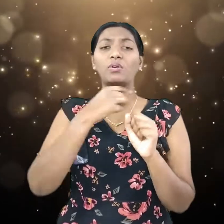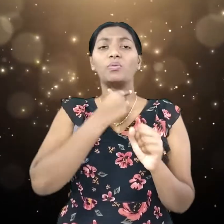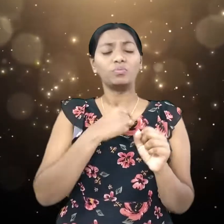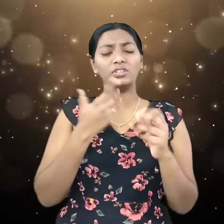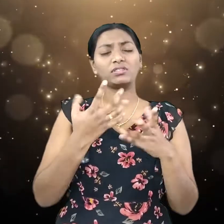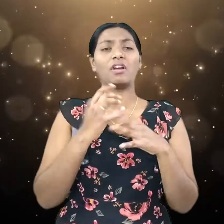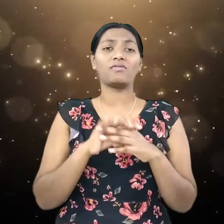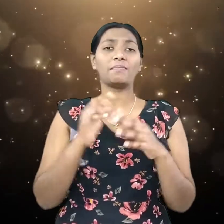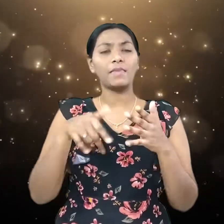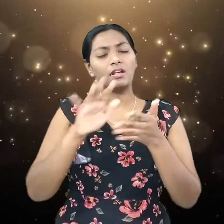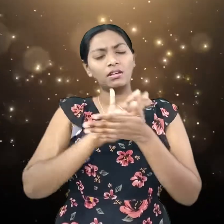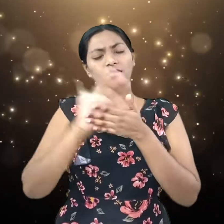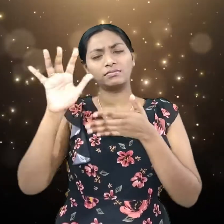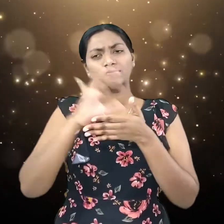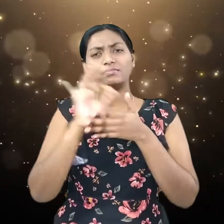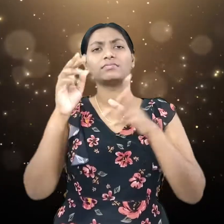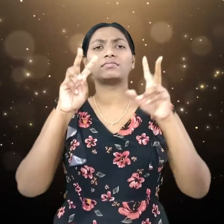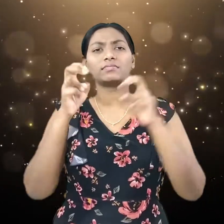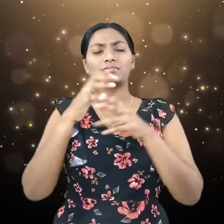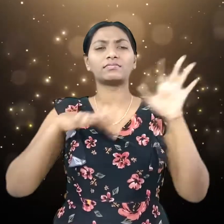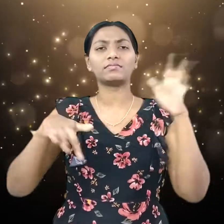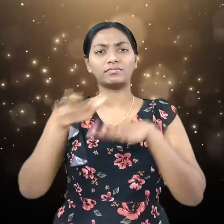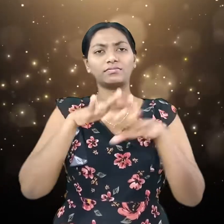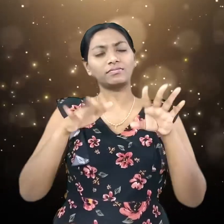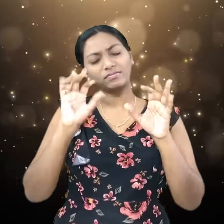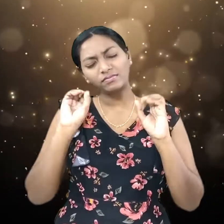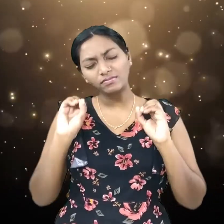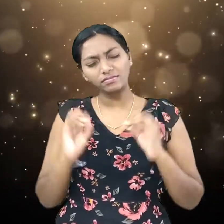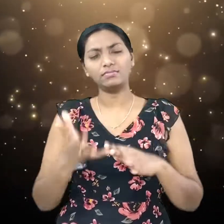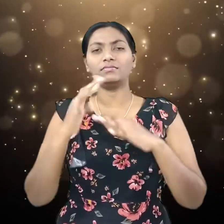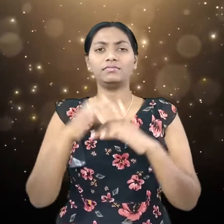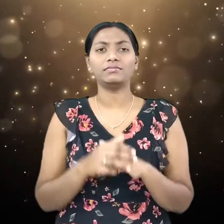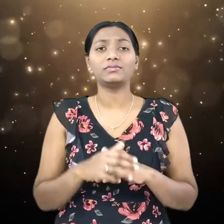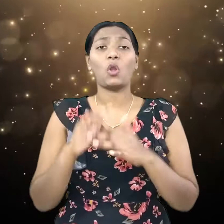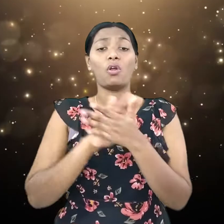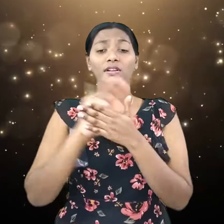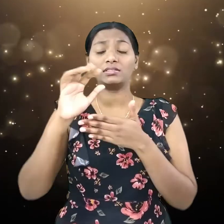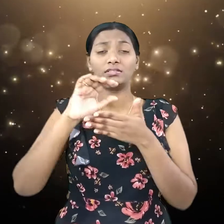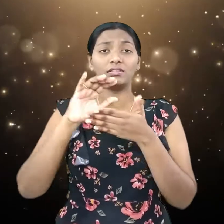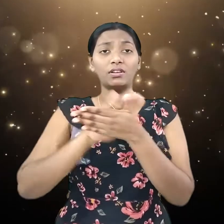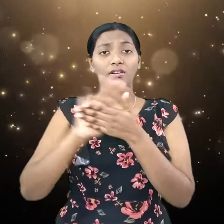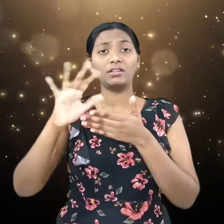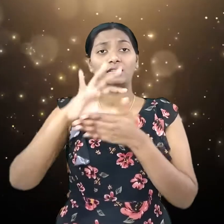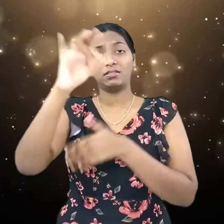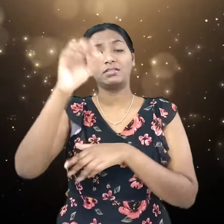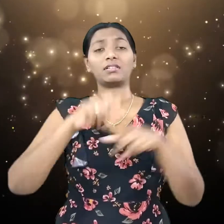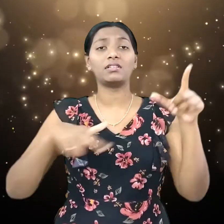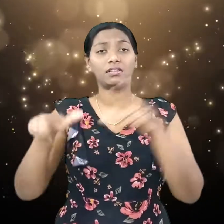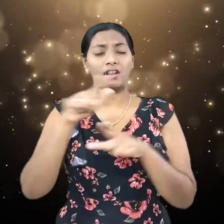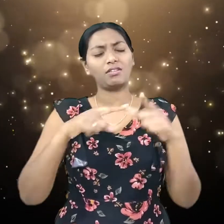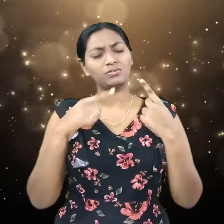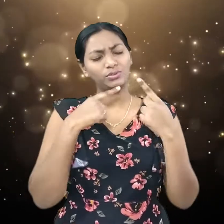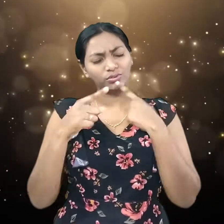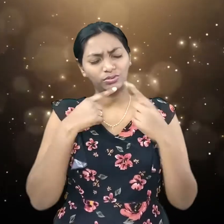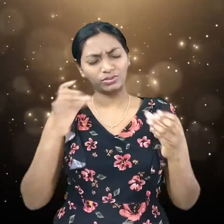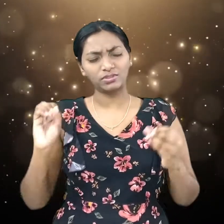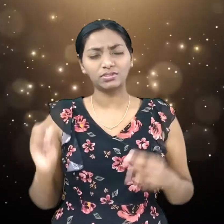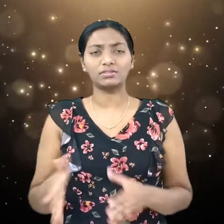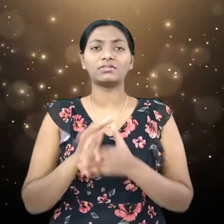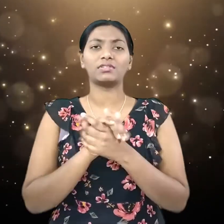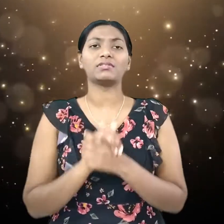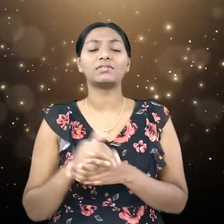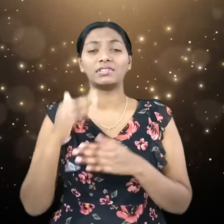प्रार्थना कीजिए बोली नभाषा मली जका अल ई जा जहों द्रक आमास ई अक आ जों द्रक आमा अल